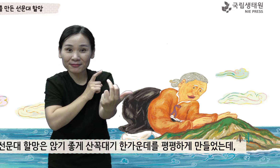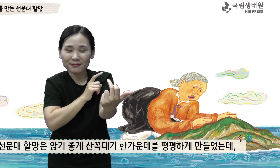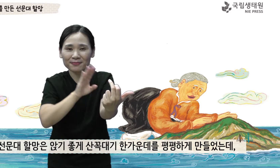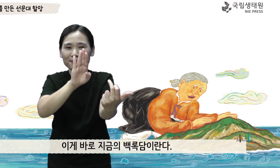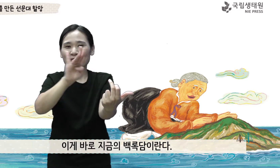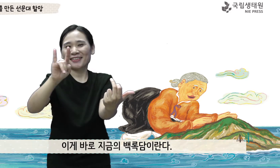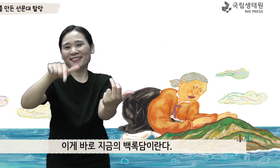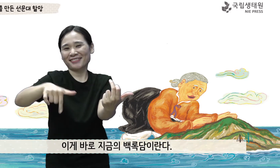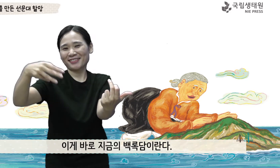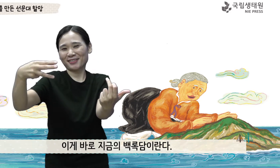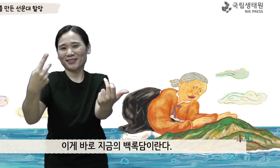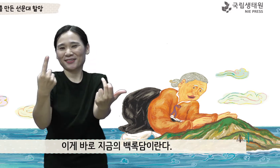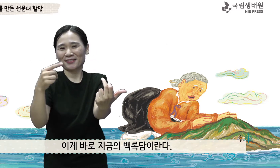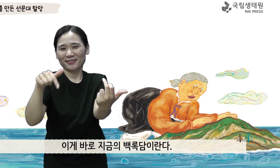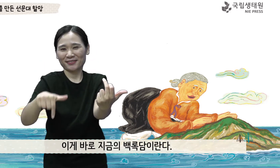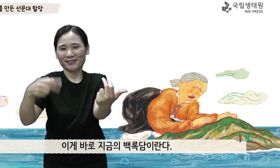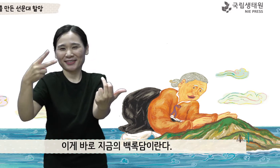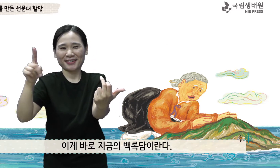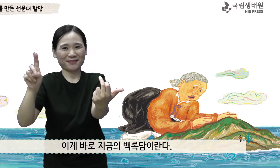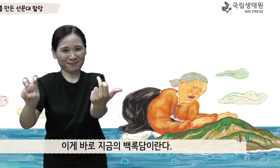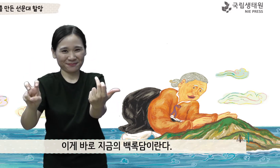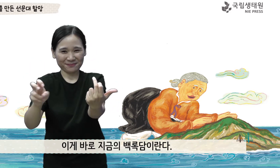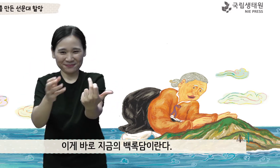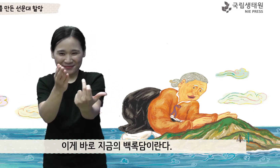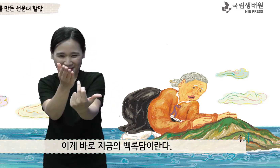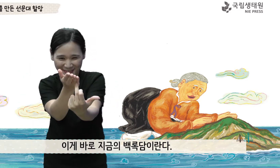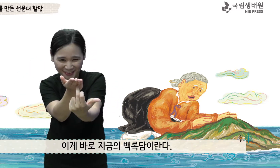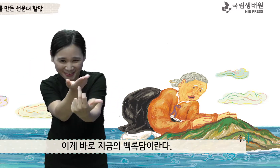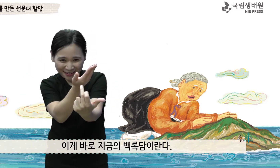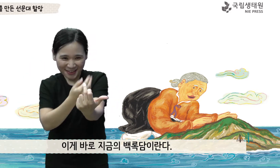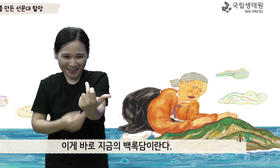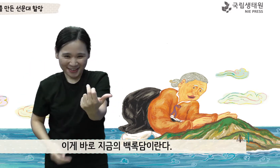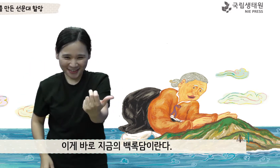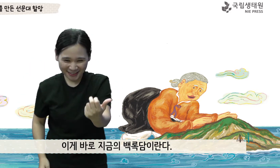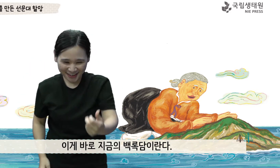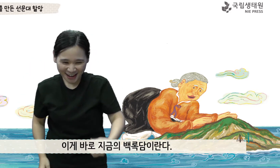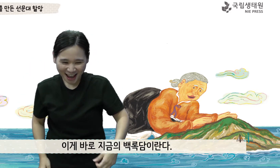이게 바로 지금의 백록담이란다.